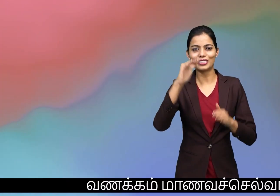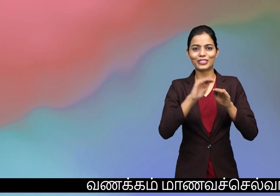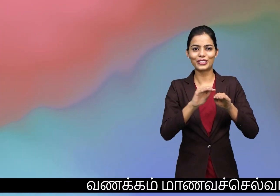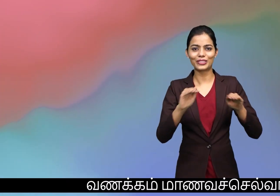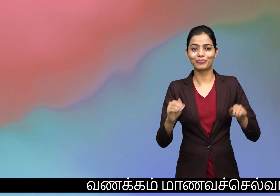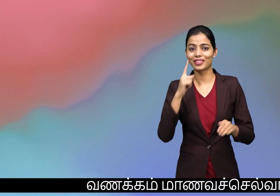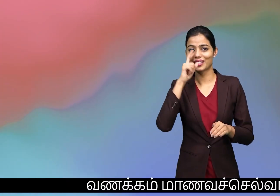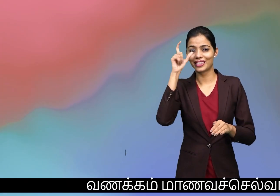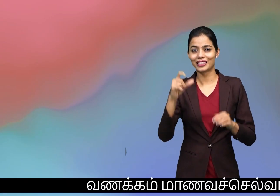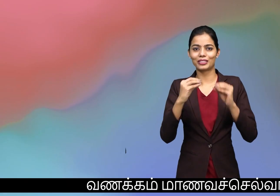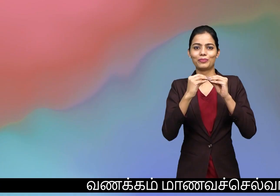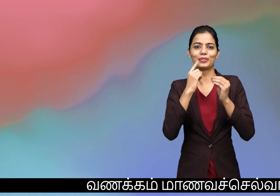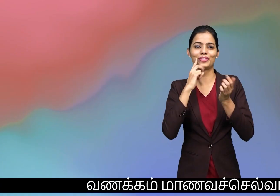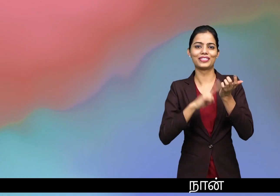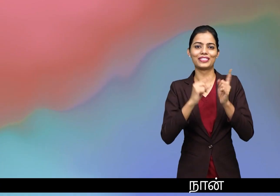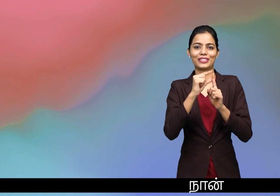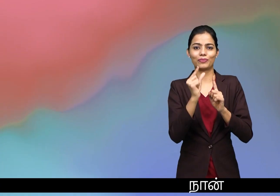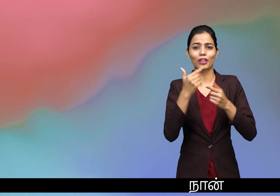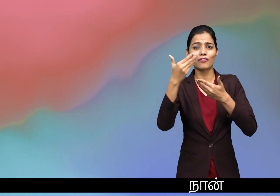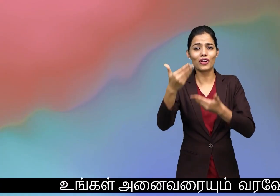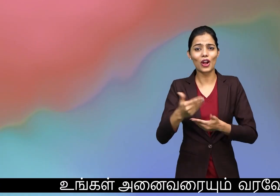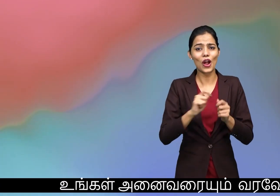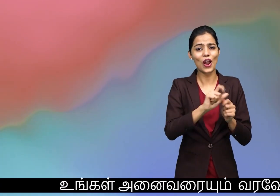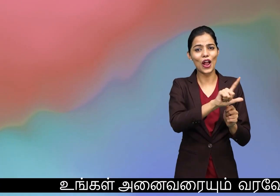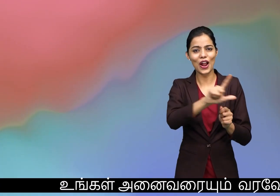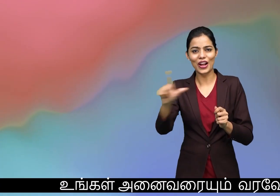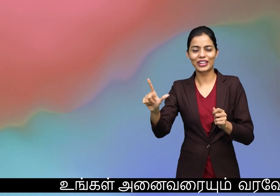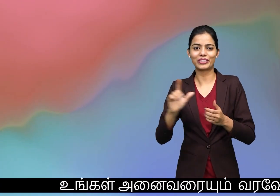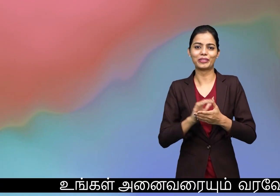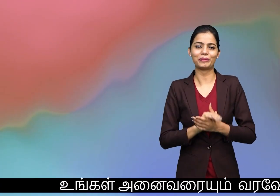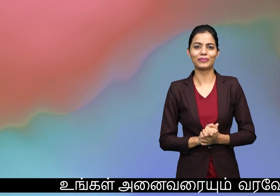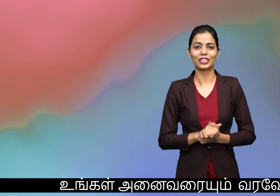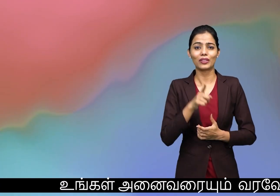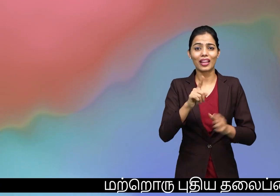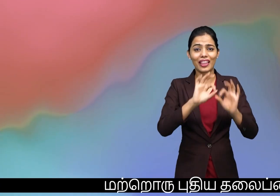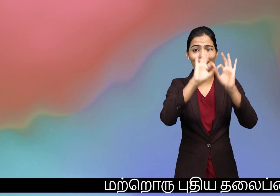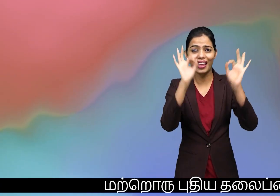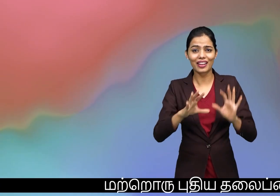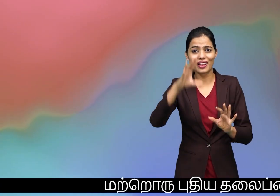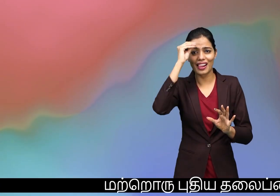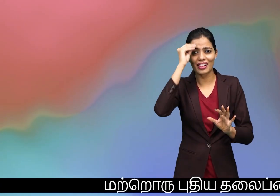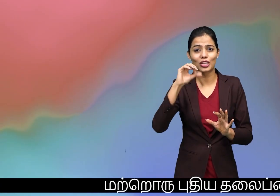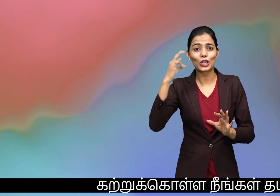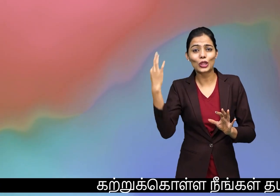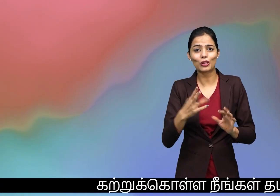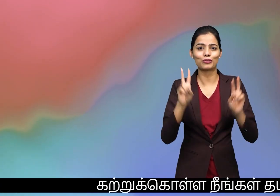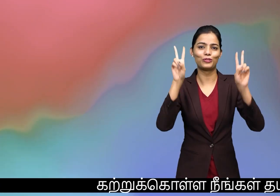வணக்கம் மாணவ செல்வங்களே! நான் உங்கள் அனைவரையும் வரவேற்கிறோம். மற்றொரு புதிய தலைப்பை கற்றுக்கொள்ள